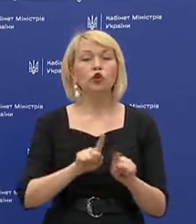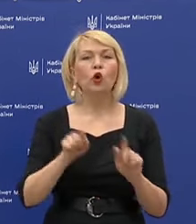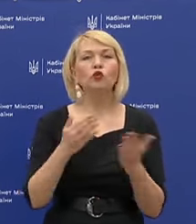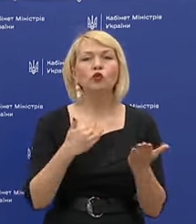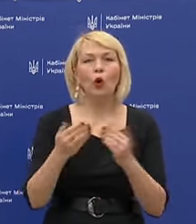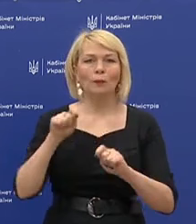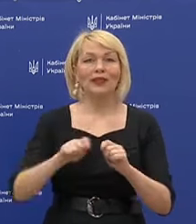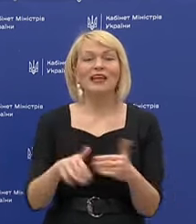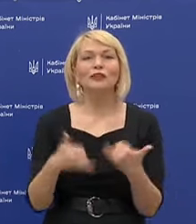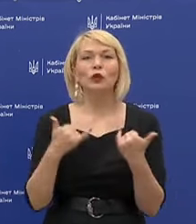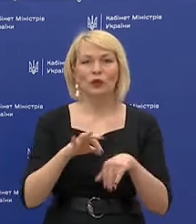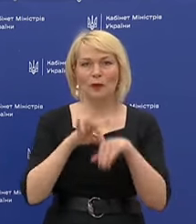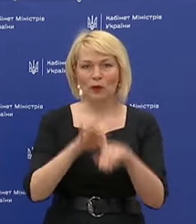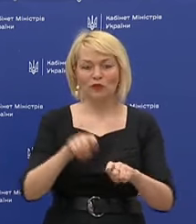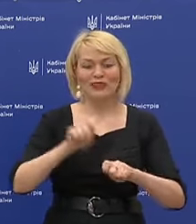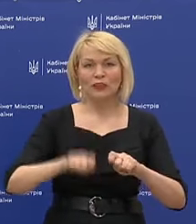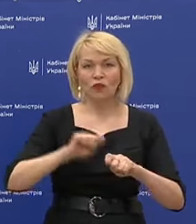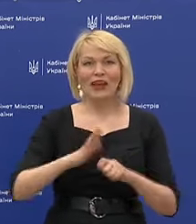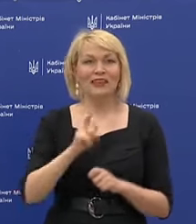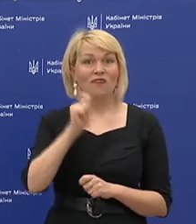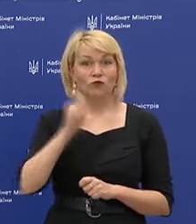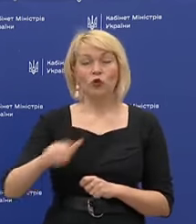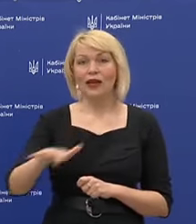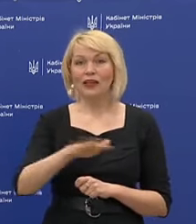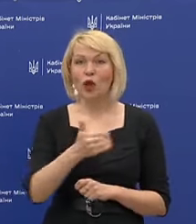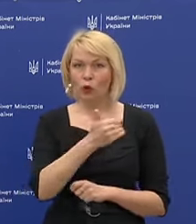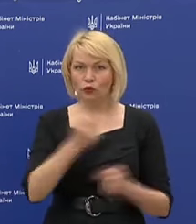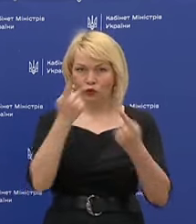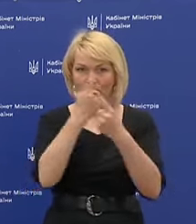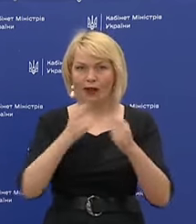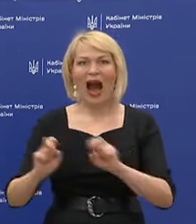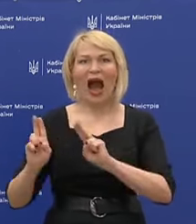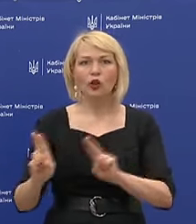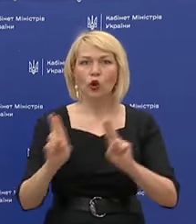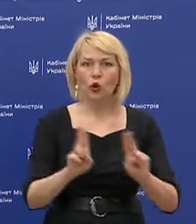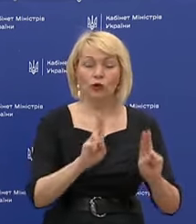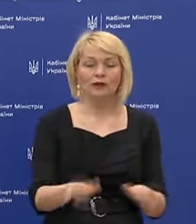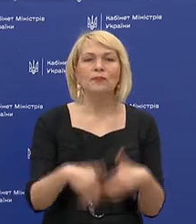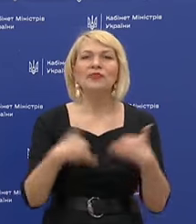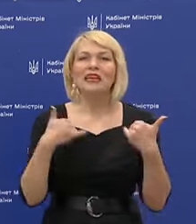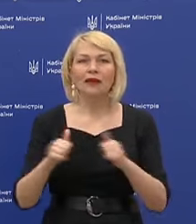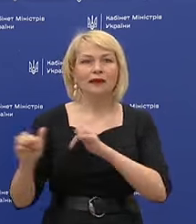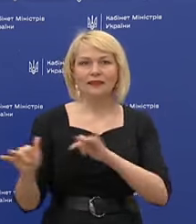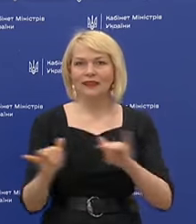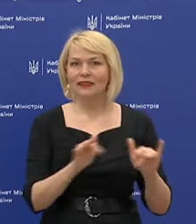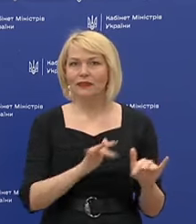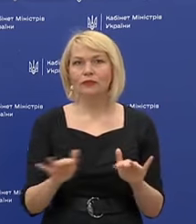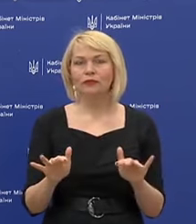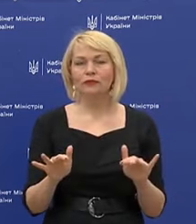як проводиться сьогодні тестування в Україні? Я хочу наголосити ще раз алгоритм, бо зараз